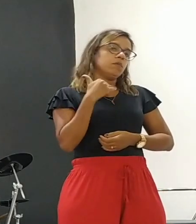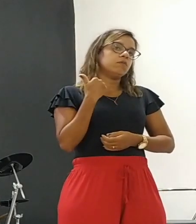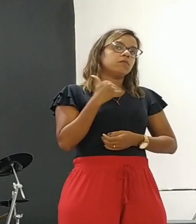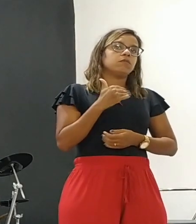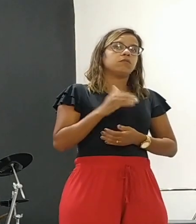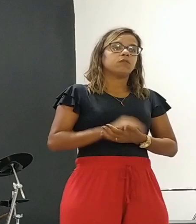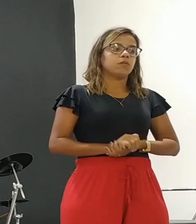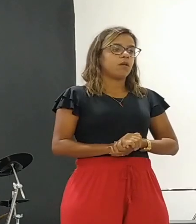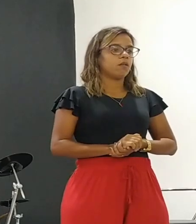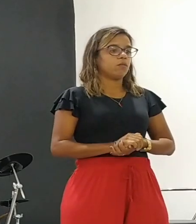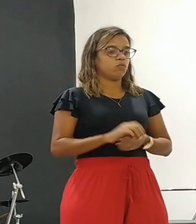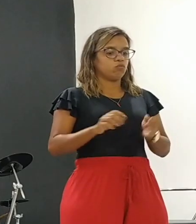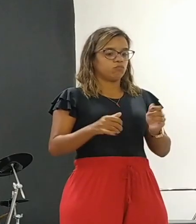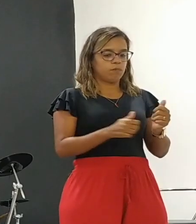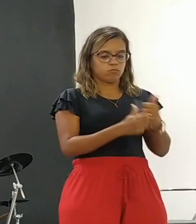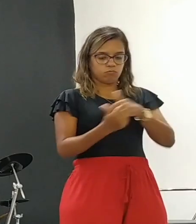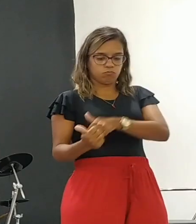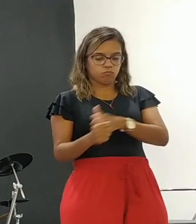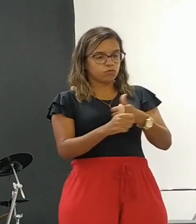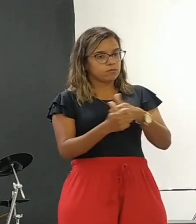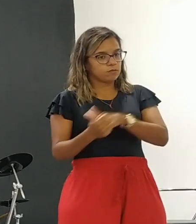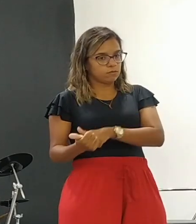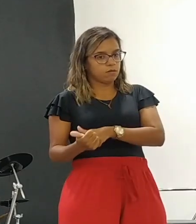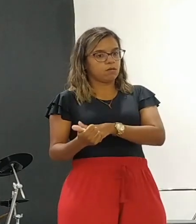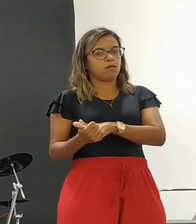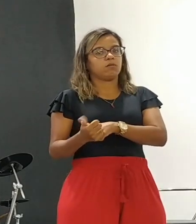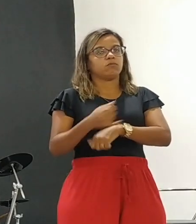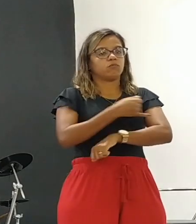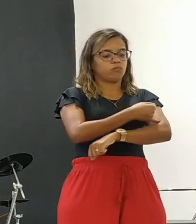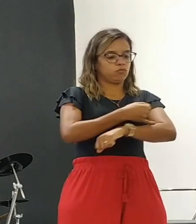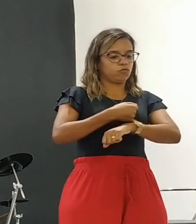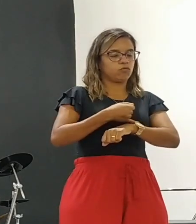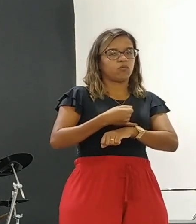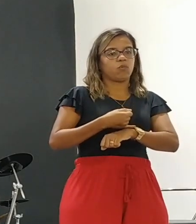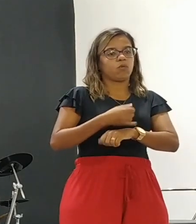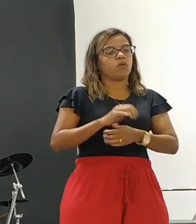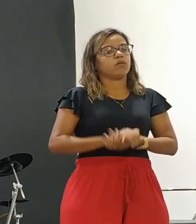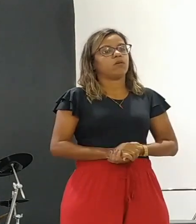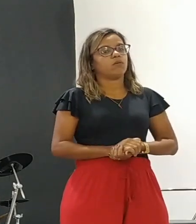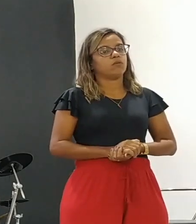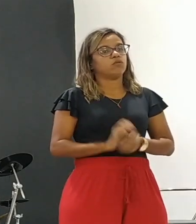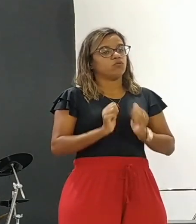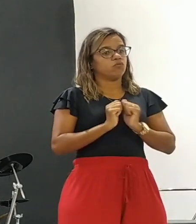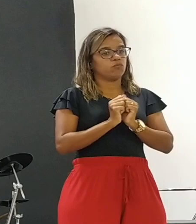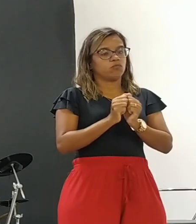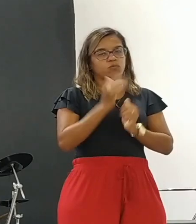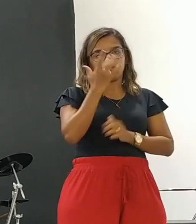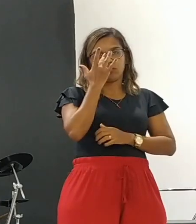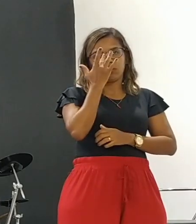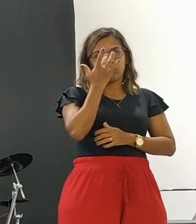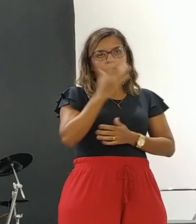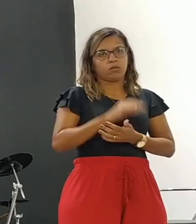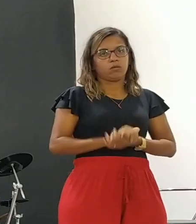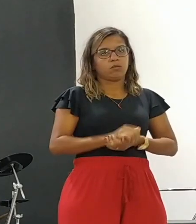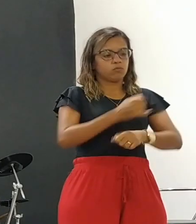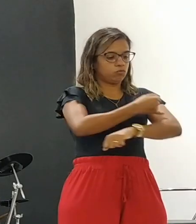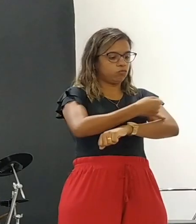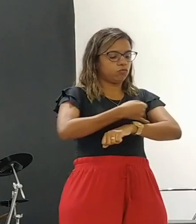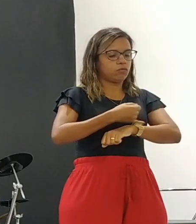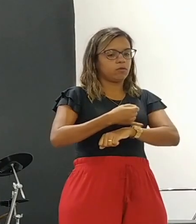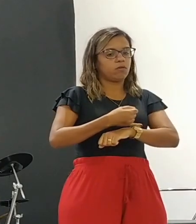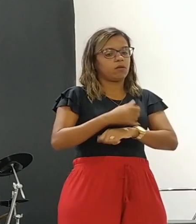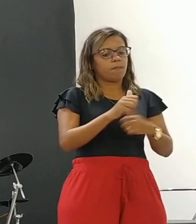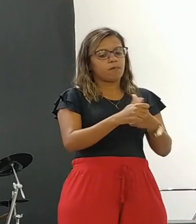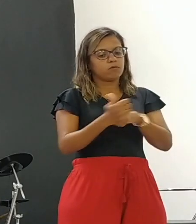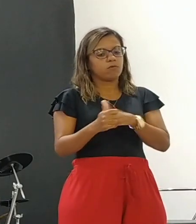Rio Jordão, no capítulo 1, no versículo 29, né, do Evangelho de João, João Batista está batizando lá no Rio Jordão,